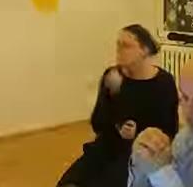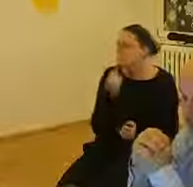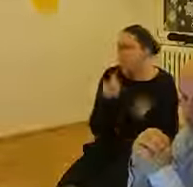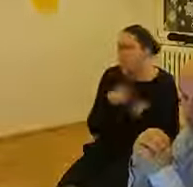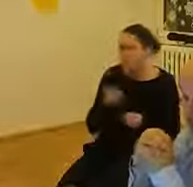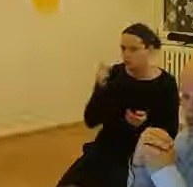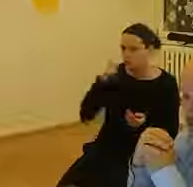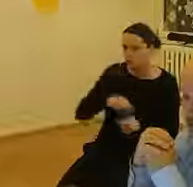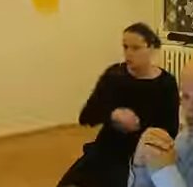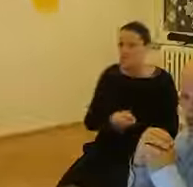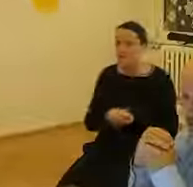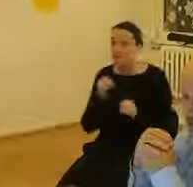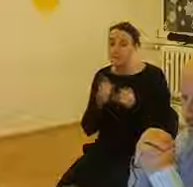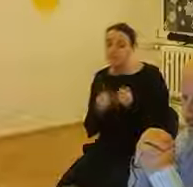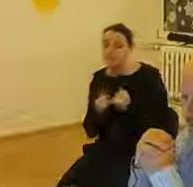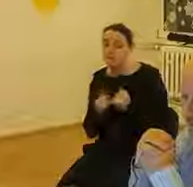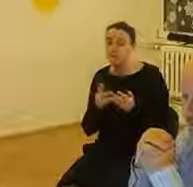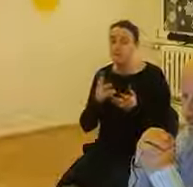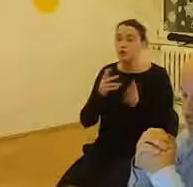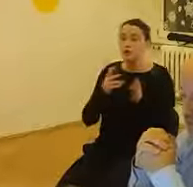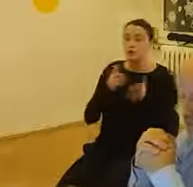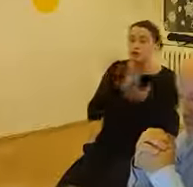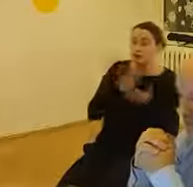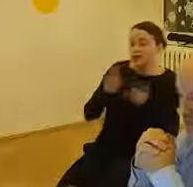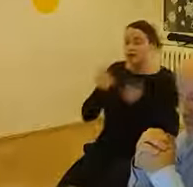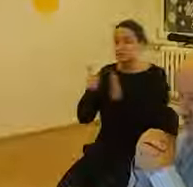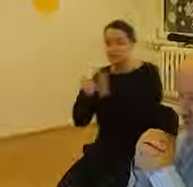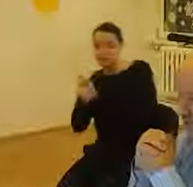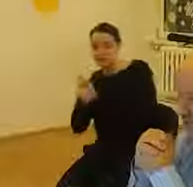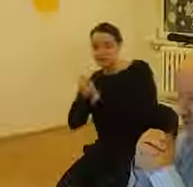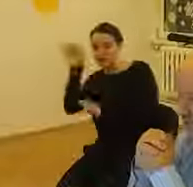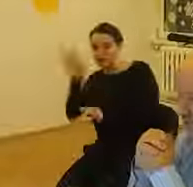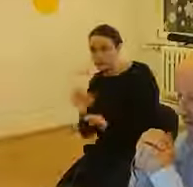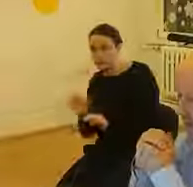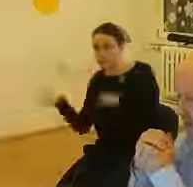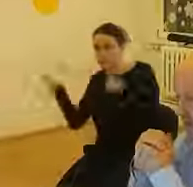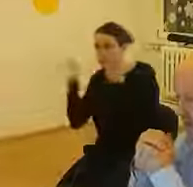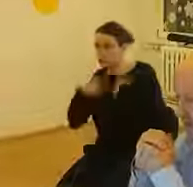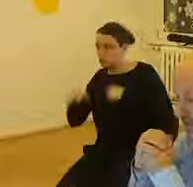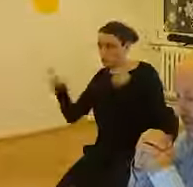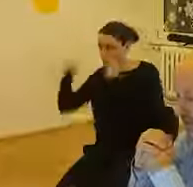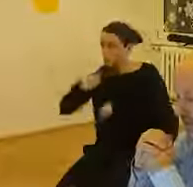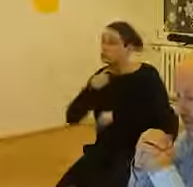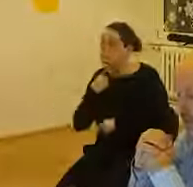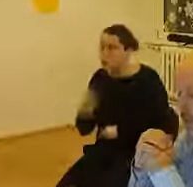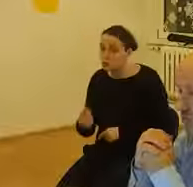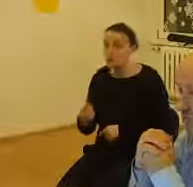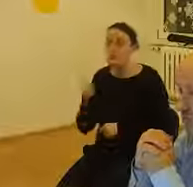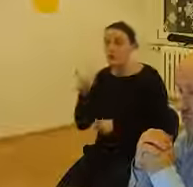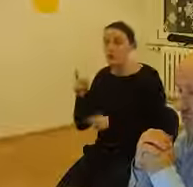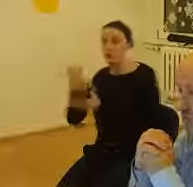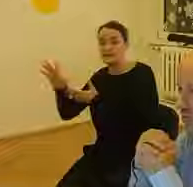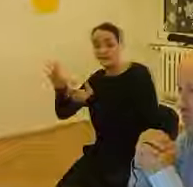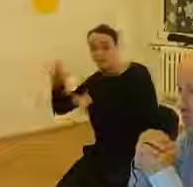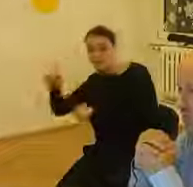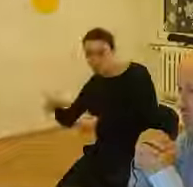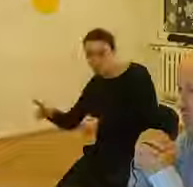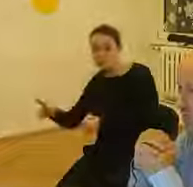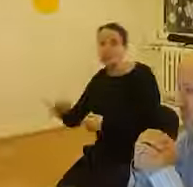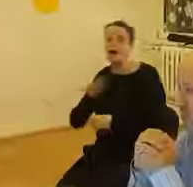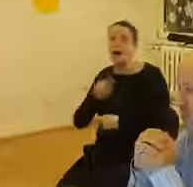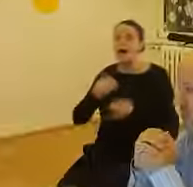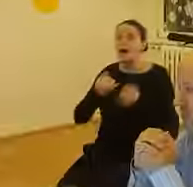jak widać, frekwencja między 14 a 16% to jest 15 zł na mieszkańca, powyżej 16% to już jest 18 zł i